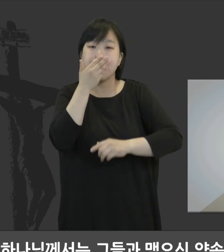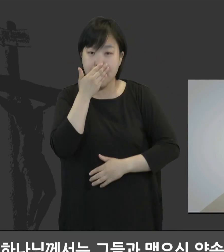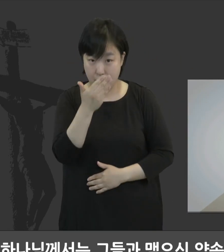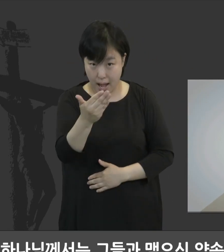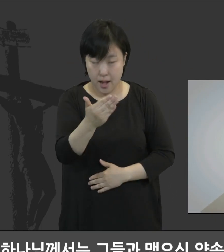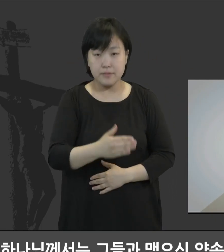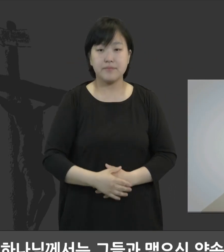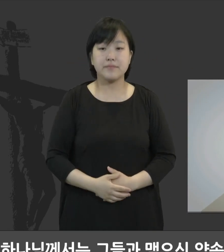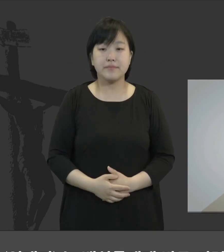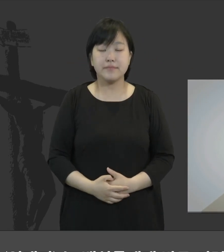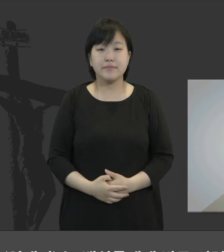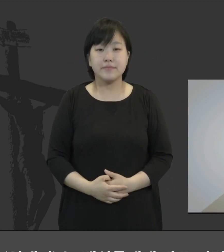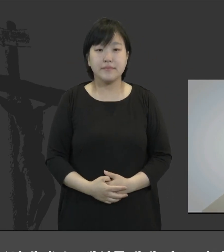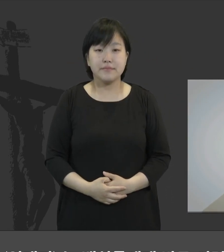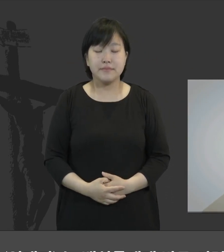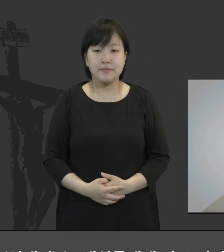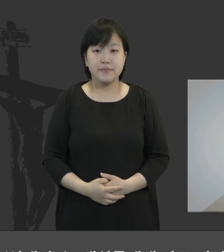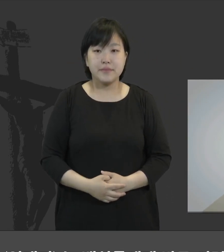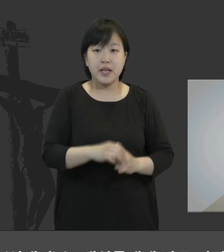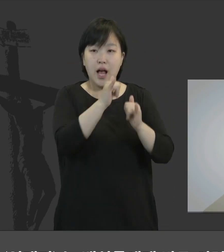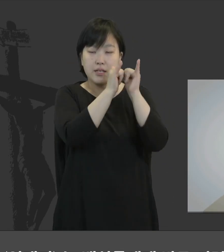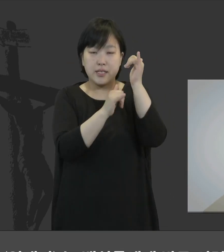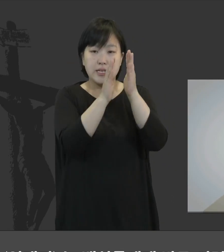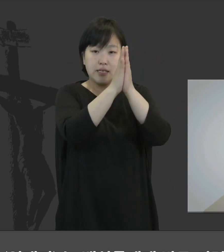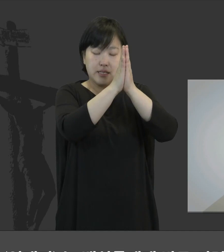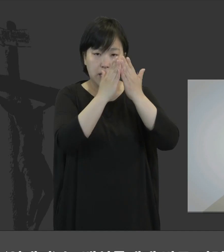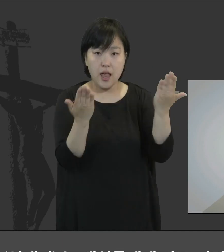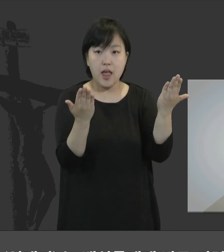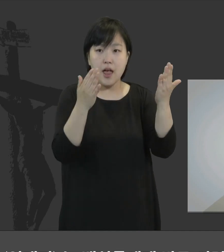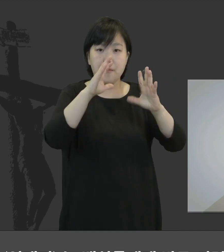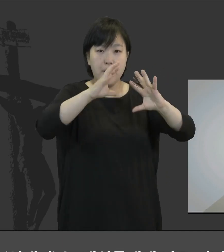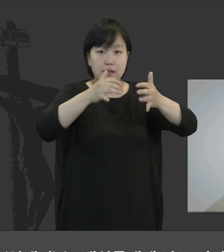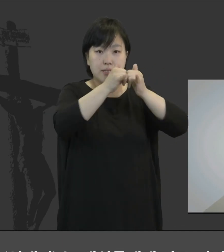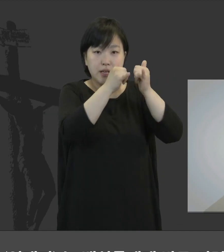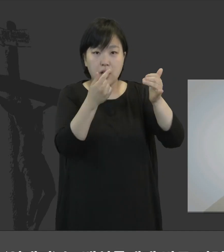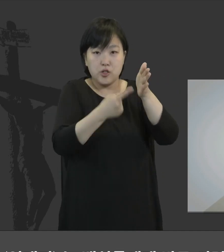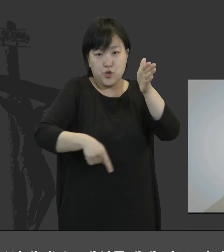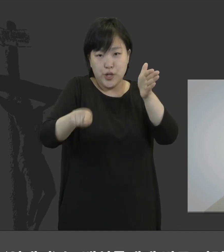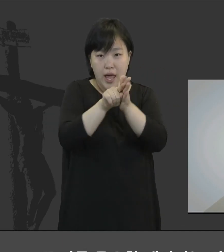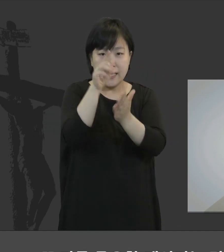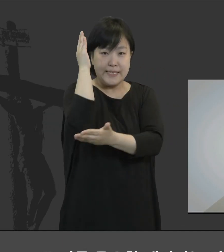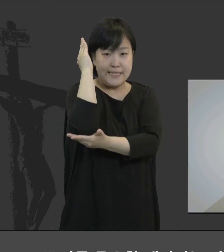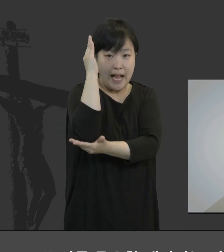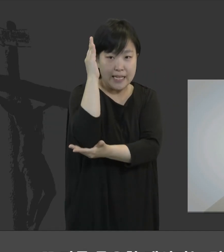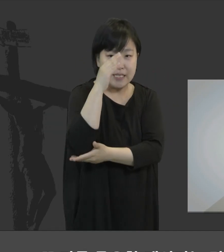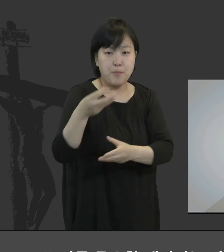것입니다. 역대기는 백성들에게 바로 이런 메시지를 전합니다.